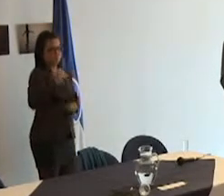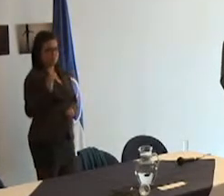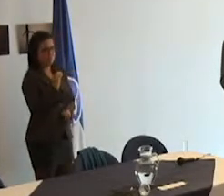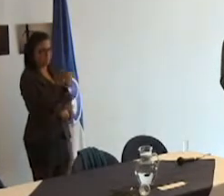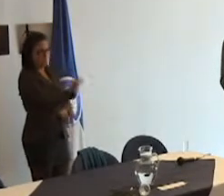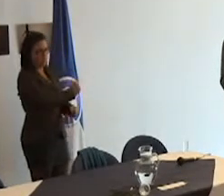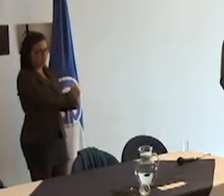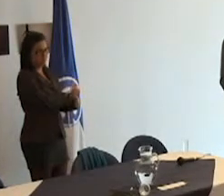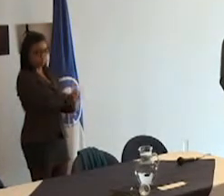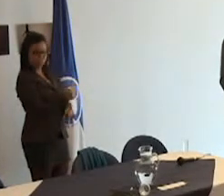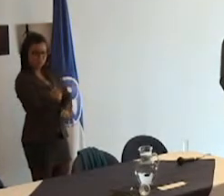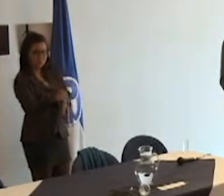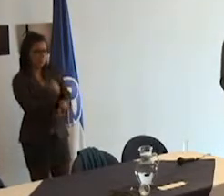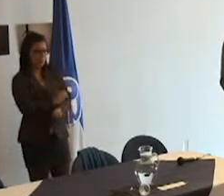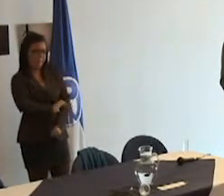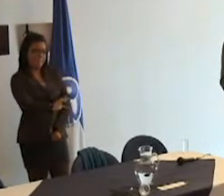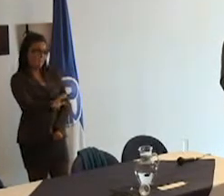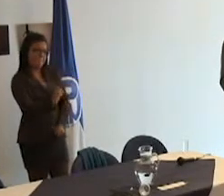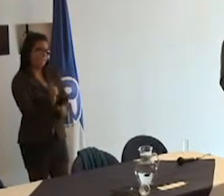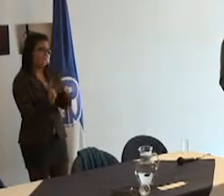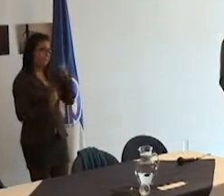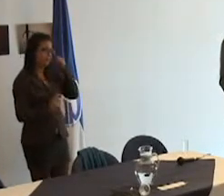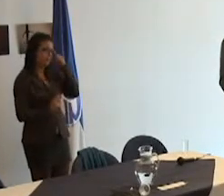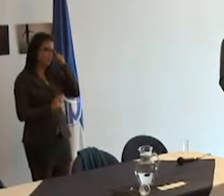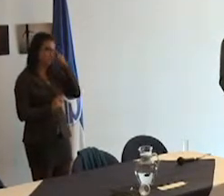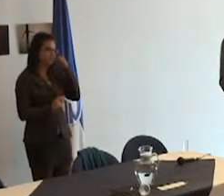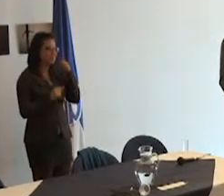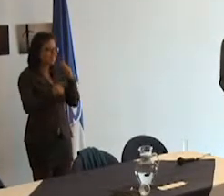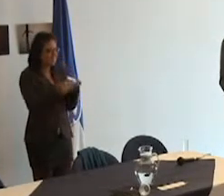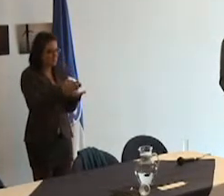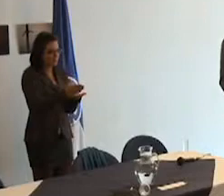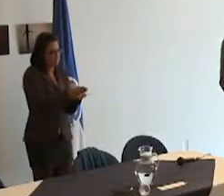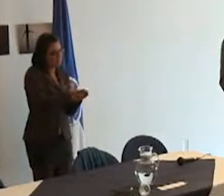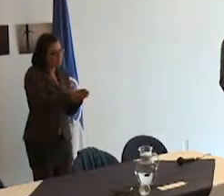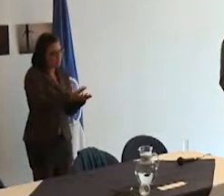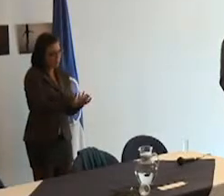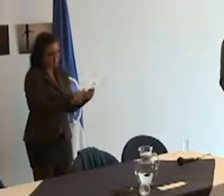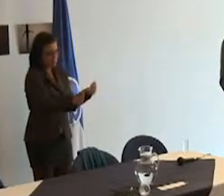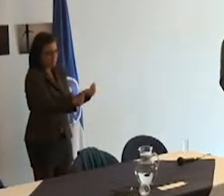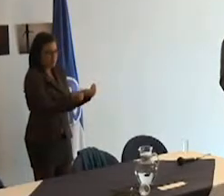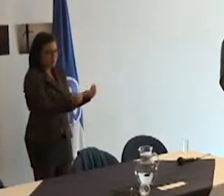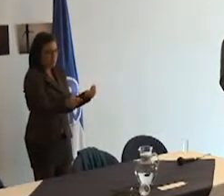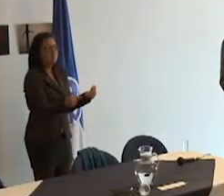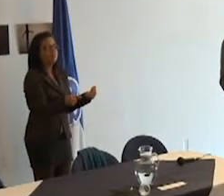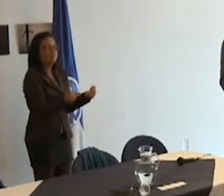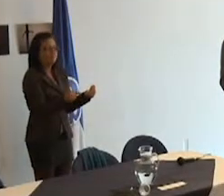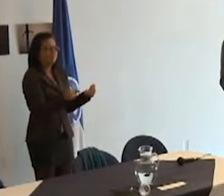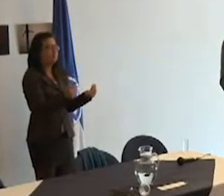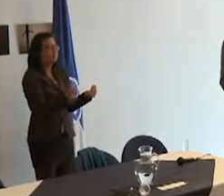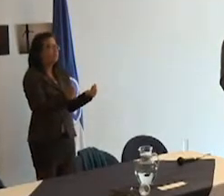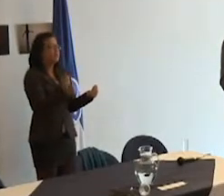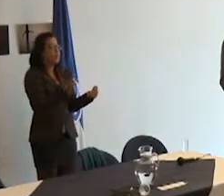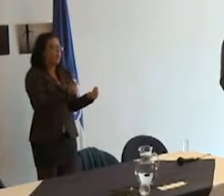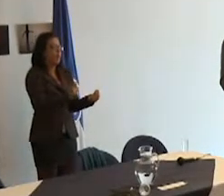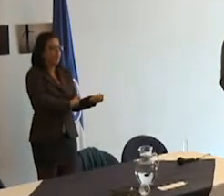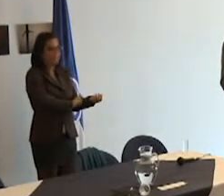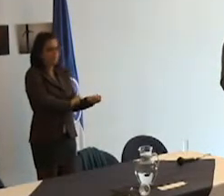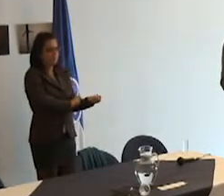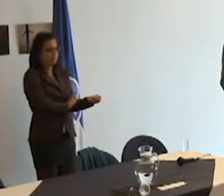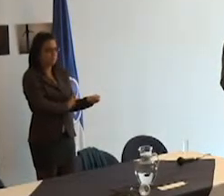y otros que no. Esta distribución estuvo determinada fundamentalmente por la idea de la